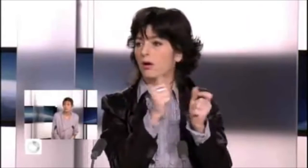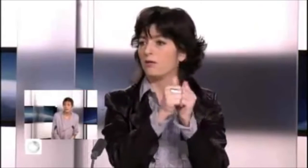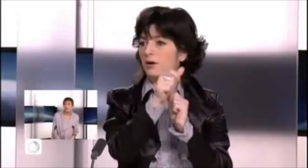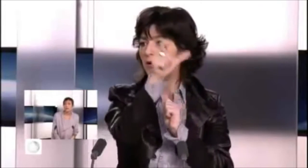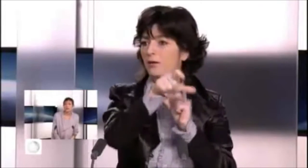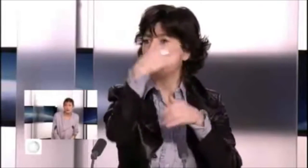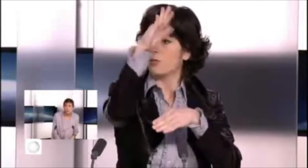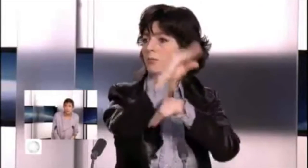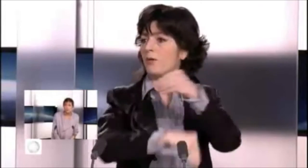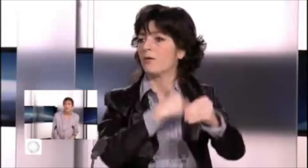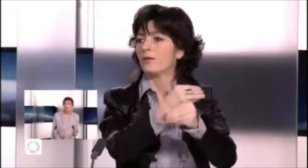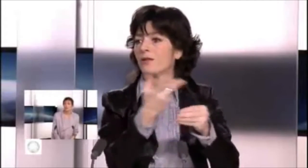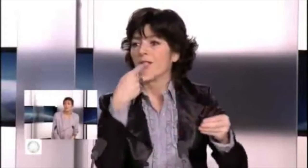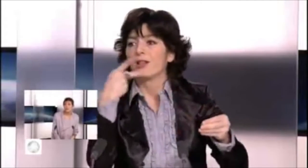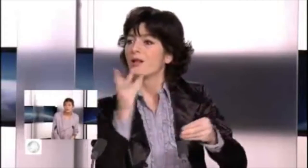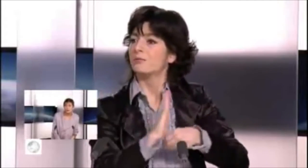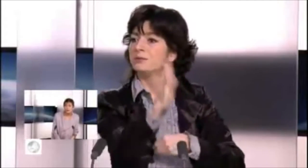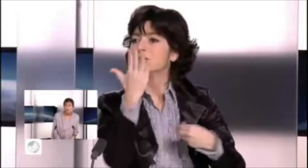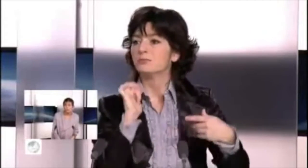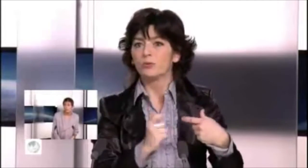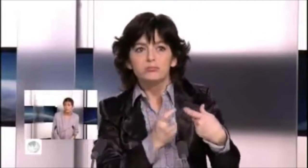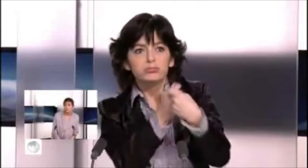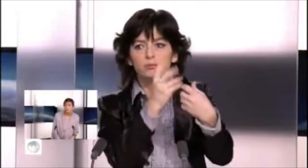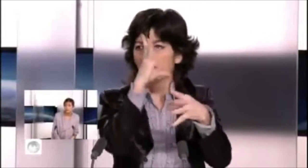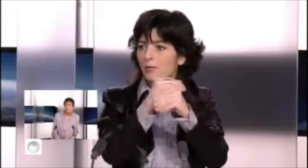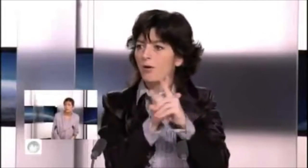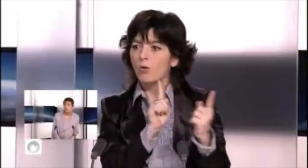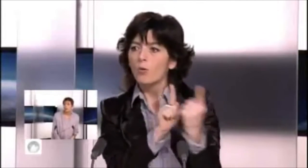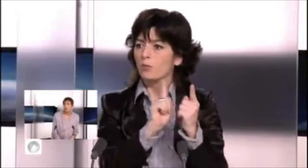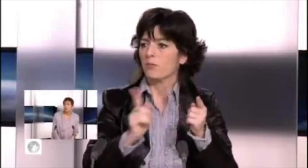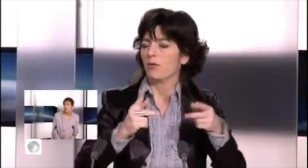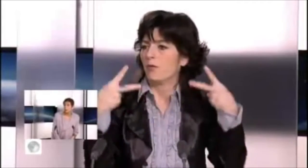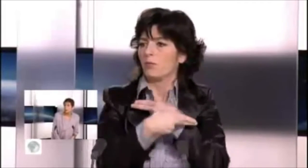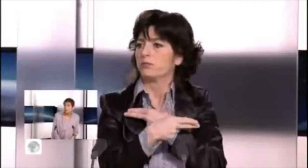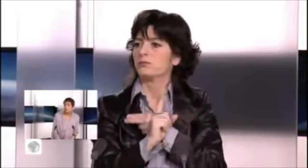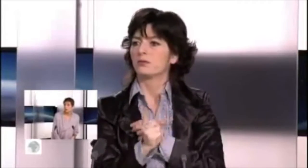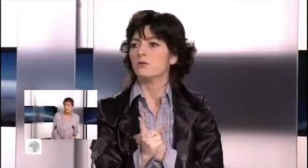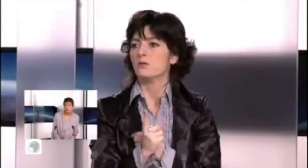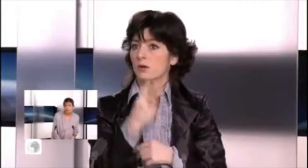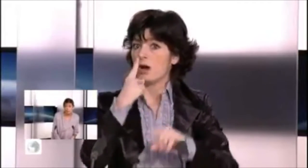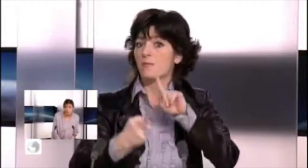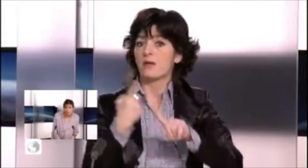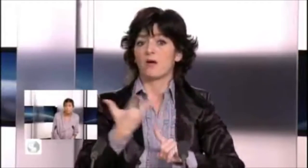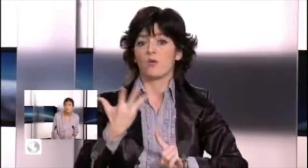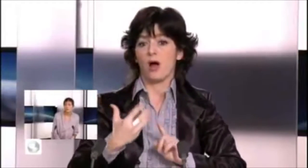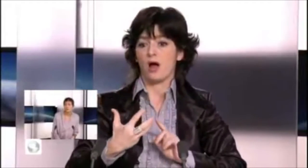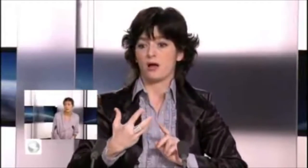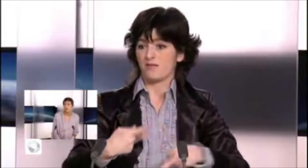et d'aller vers l'autre, de pouvoir découvrir d'autres mondes, notamment le monde des entendants, pouvoir apprendre à se rencontrer. Ça ne nous coupe pas du tout de l'extérieur, la langue